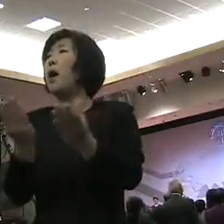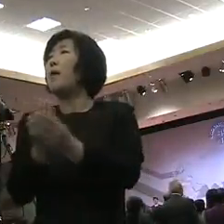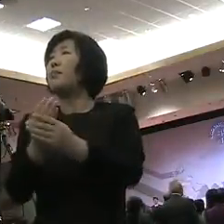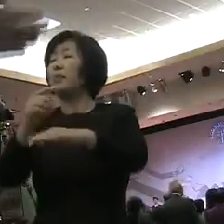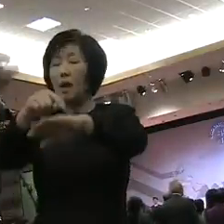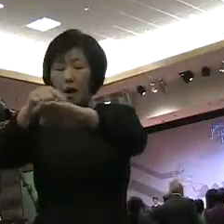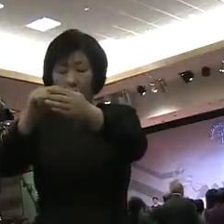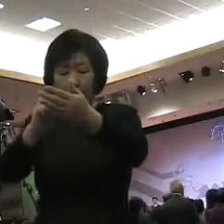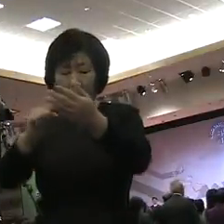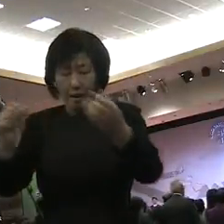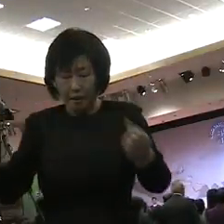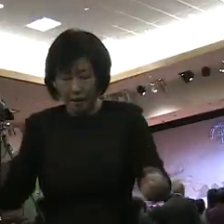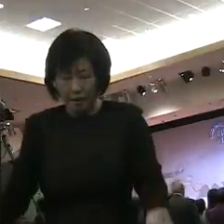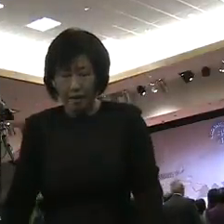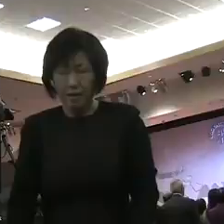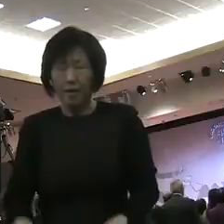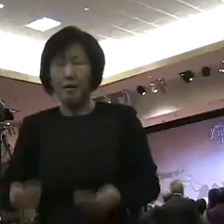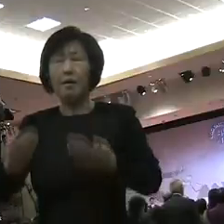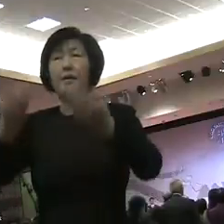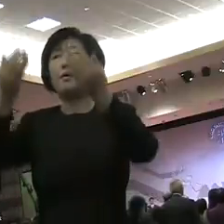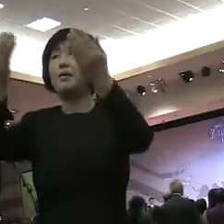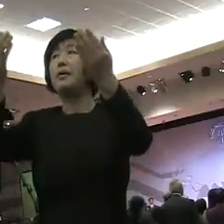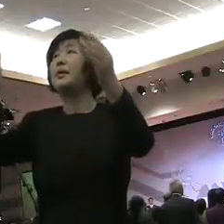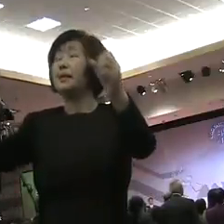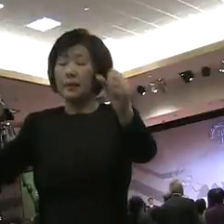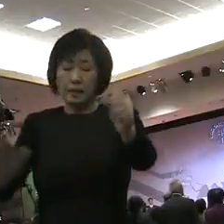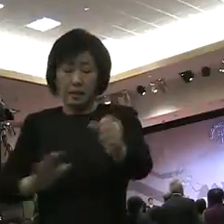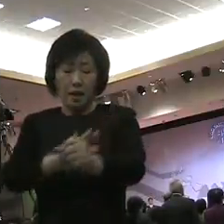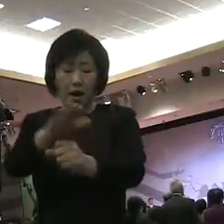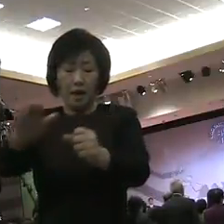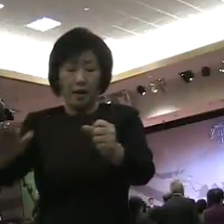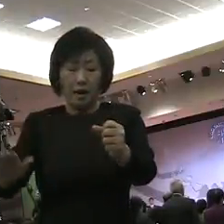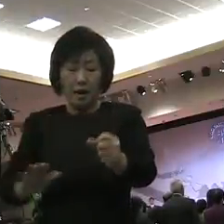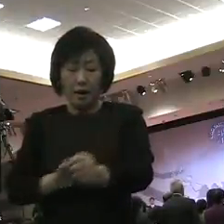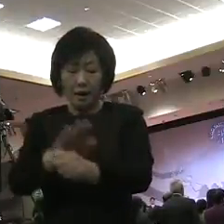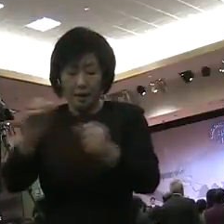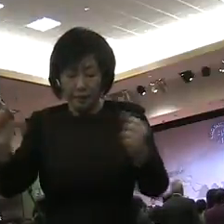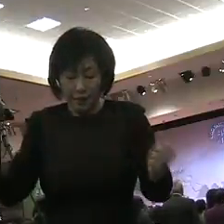온 마음 다해